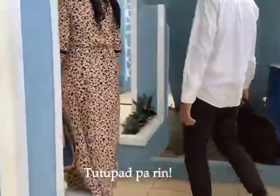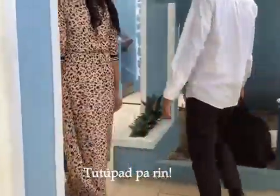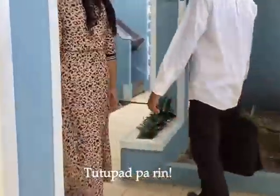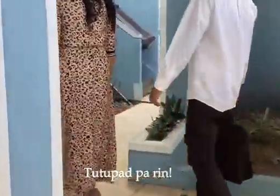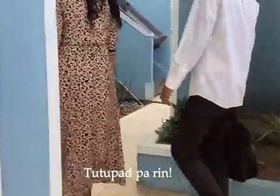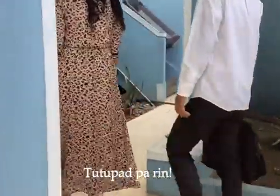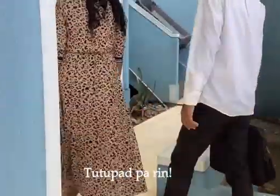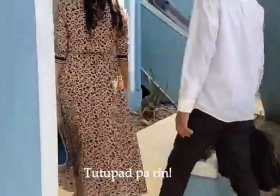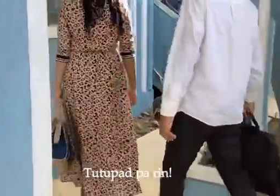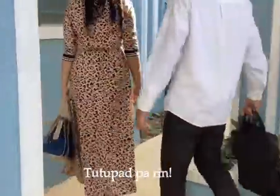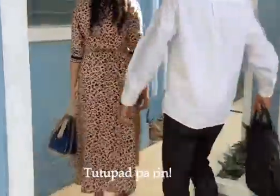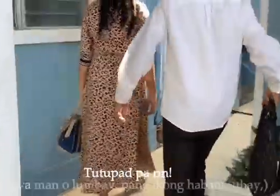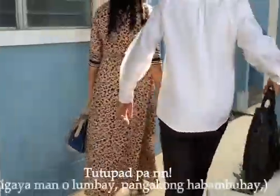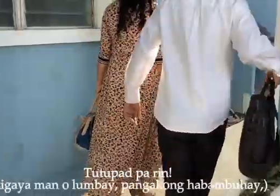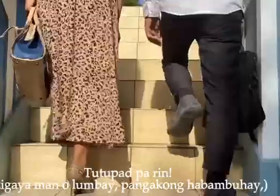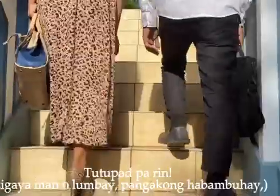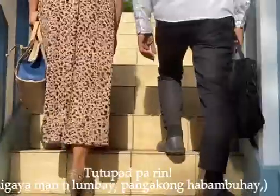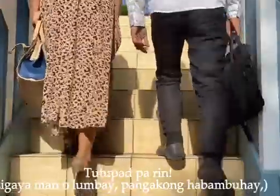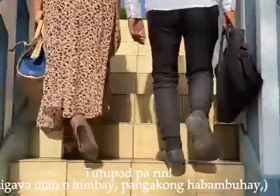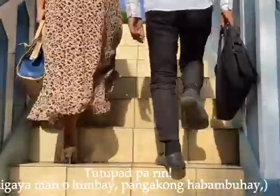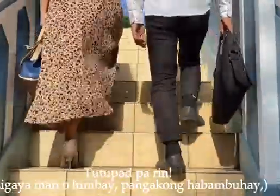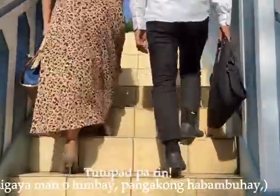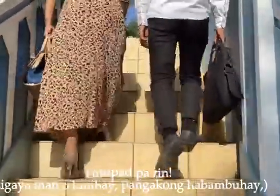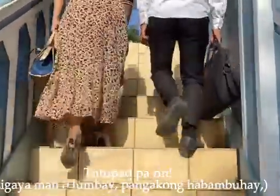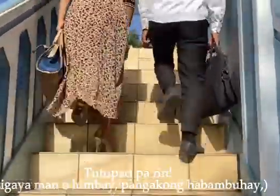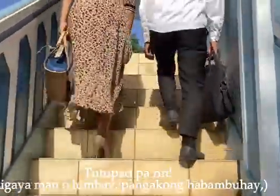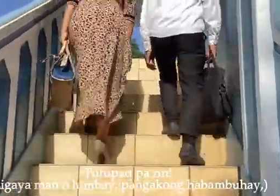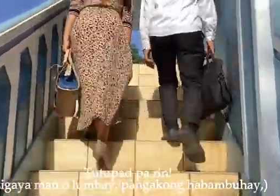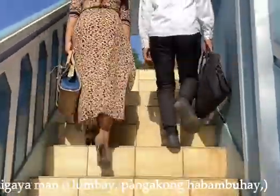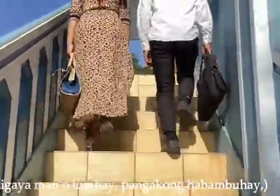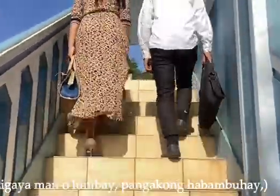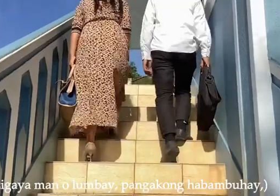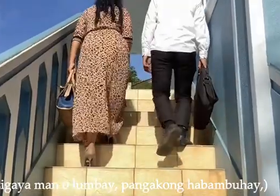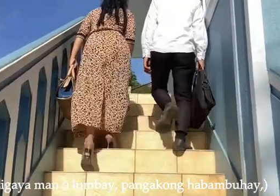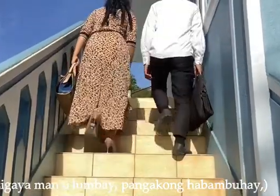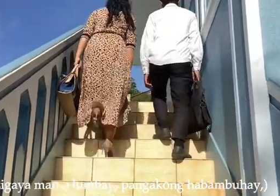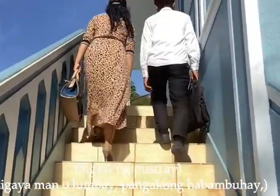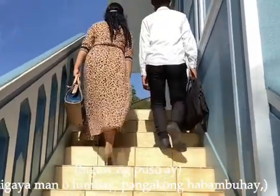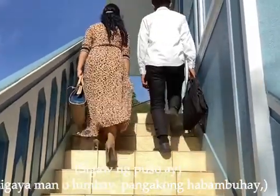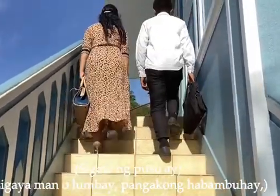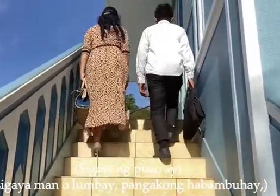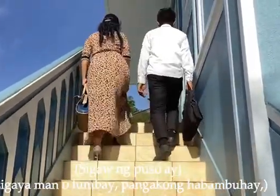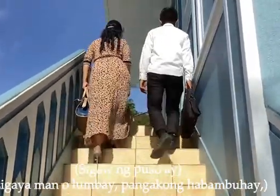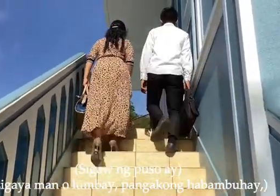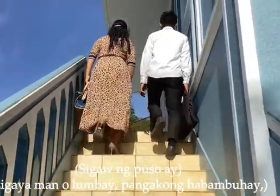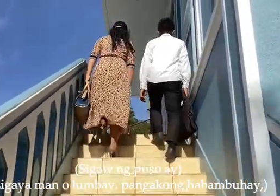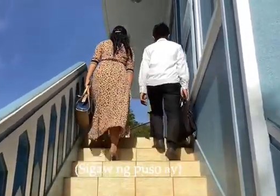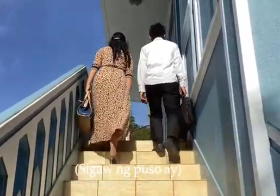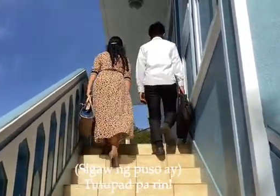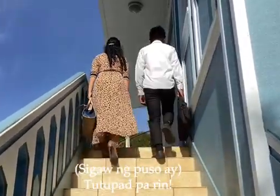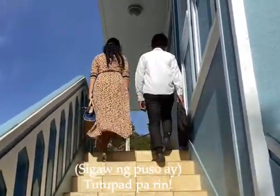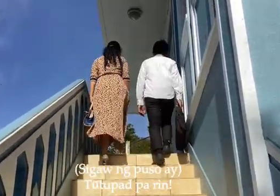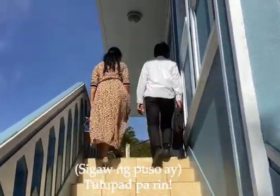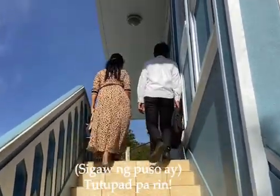tutupad pa rin. Di kaya man o lumbay, pangakong habang buhay, sigaw ng pusuan, tutupad